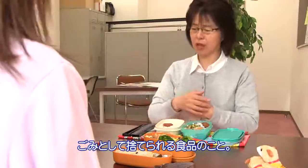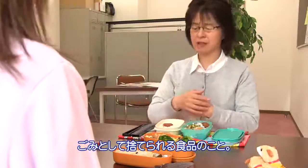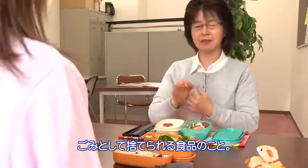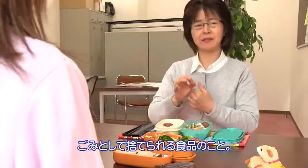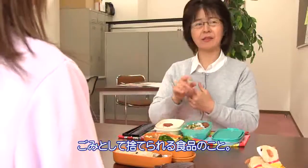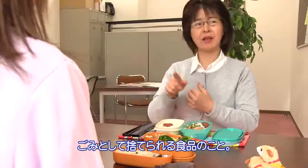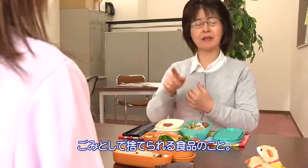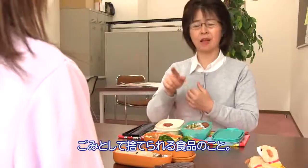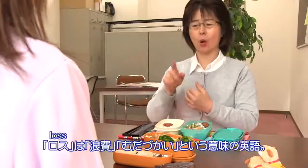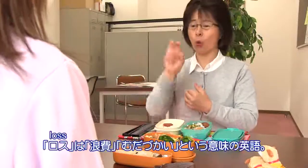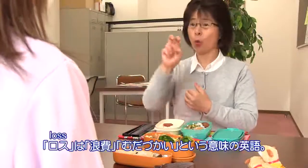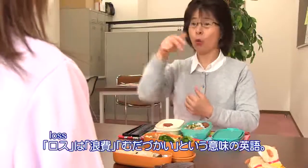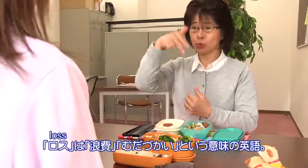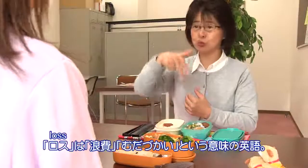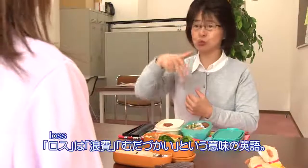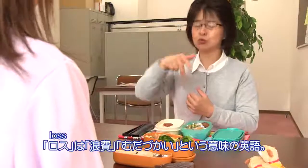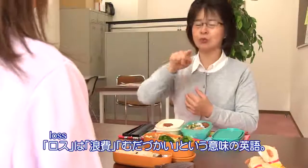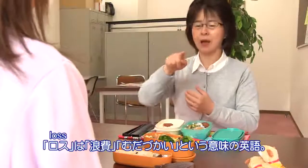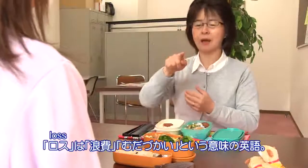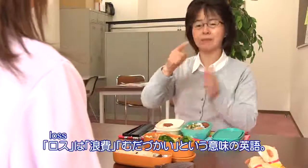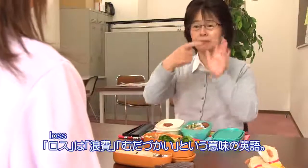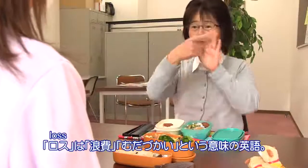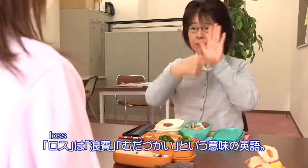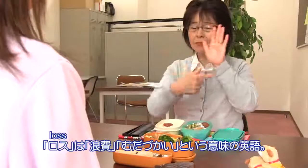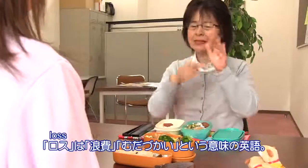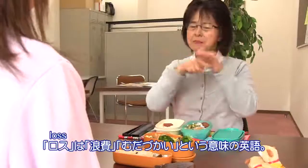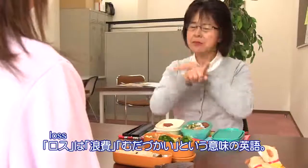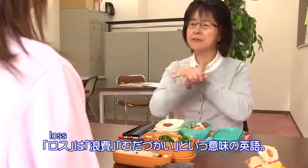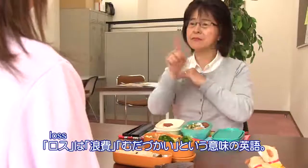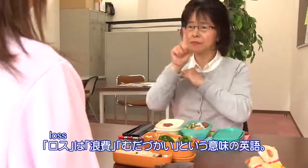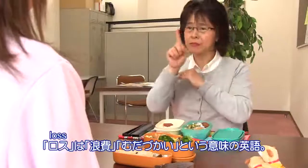ことロスっていうのは